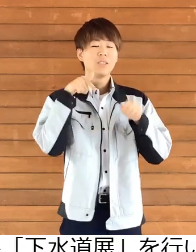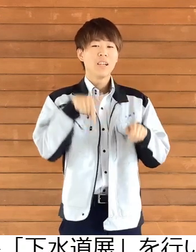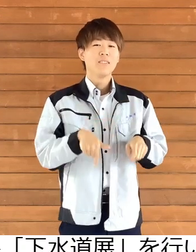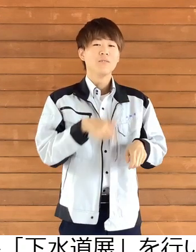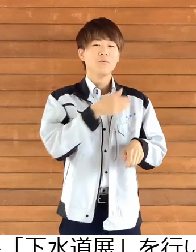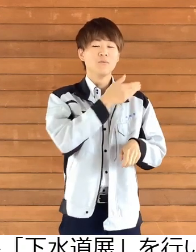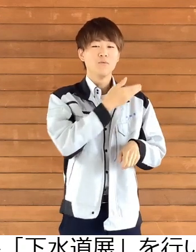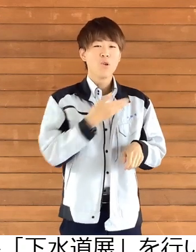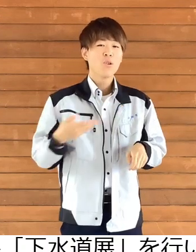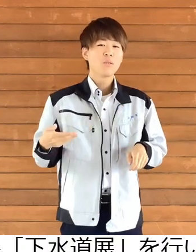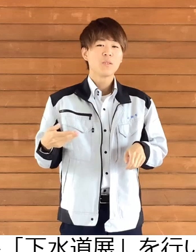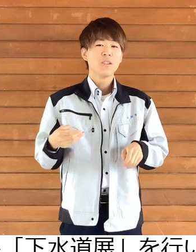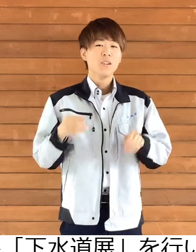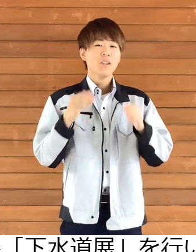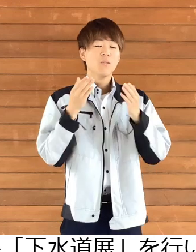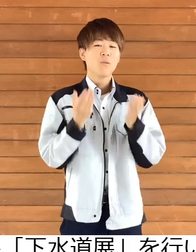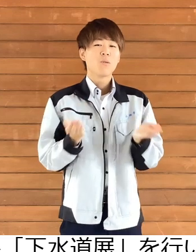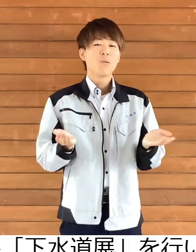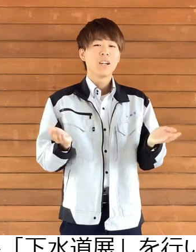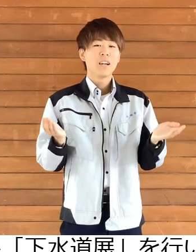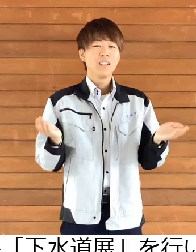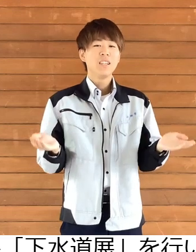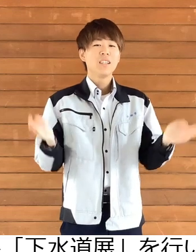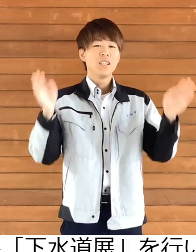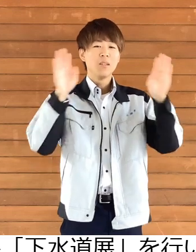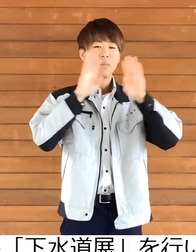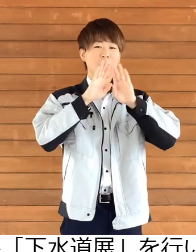店を行い